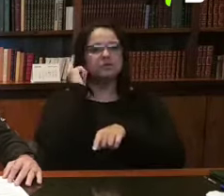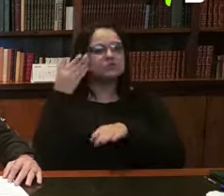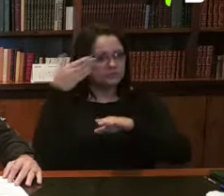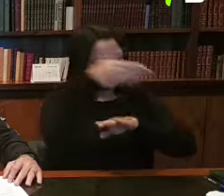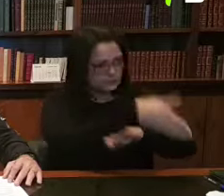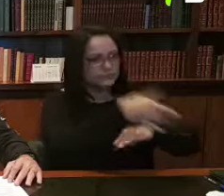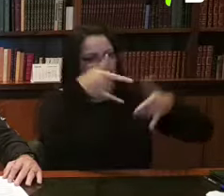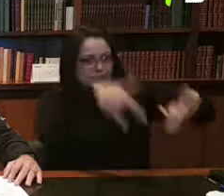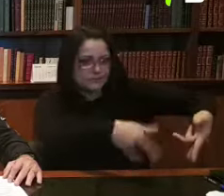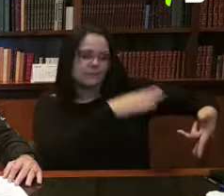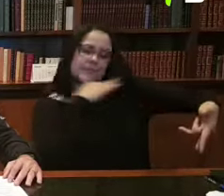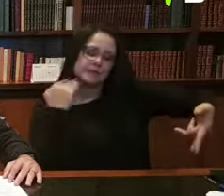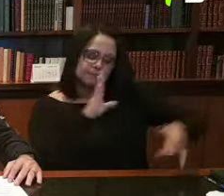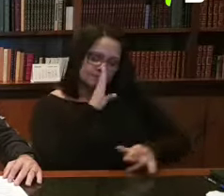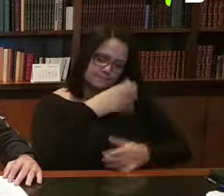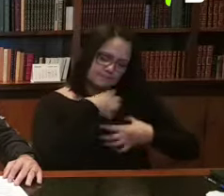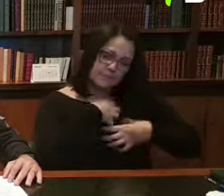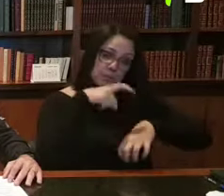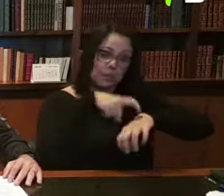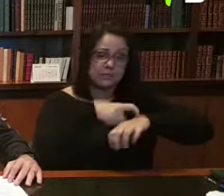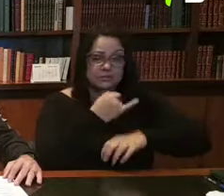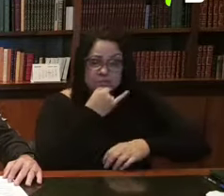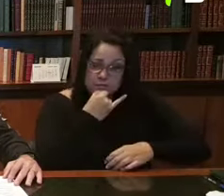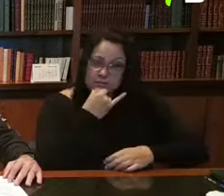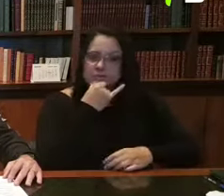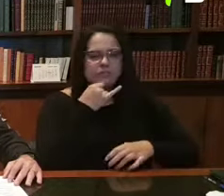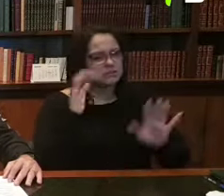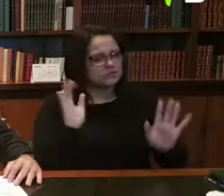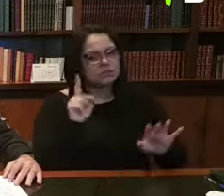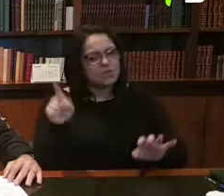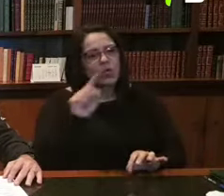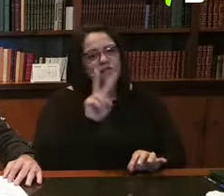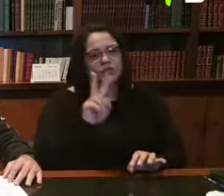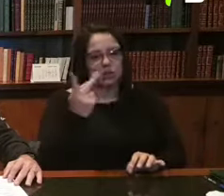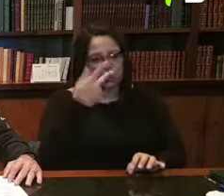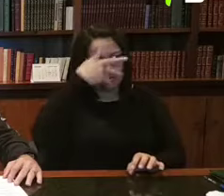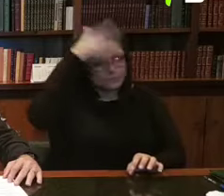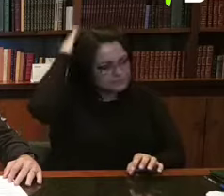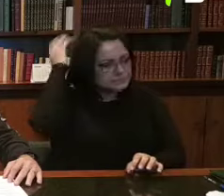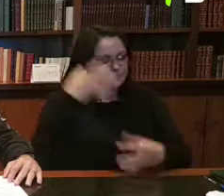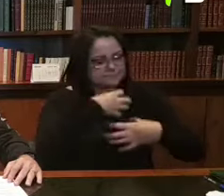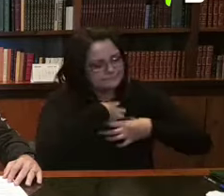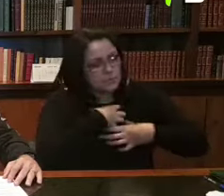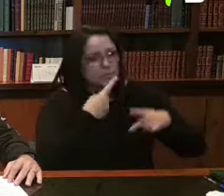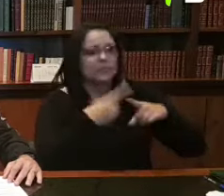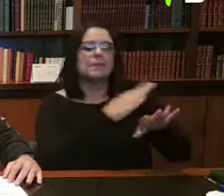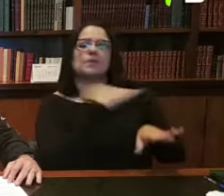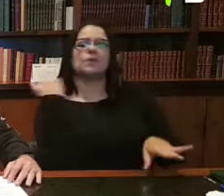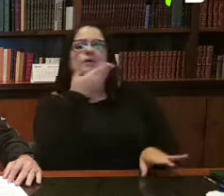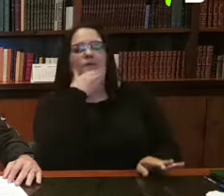no velório é um momento bastante triste para qualquer um e uma jovens o lugo está em lutado pelo